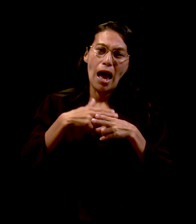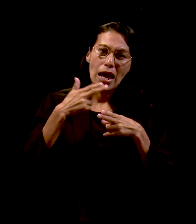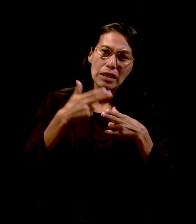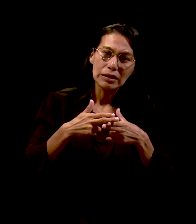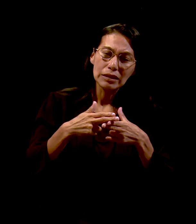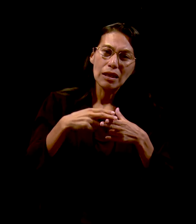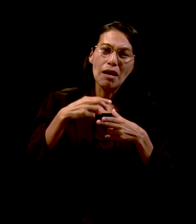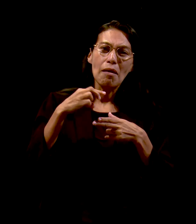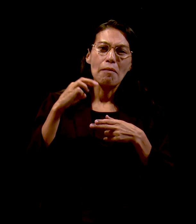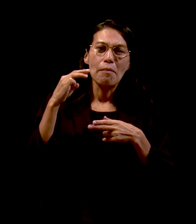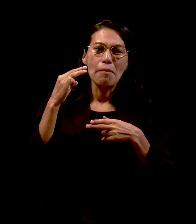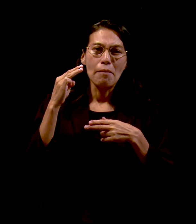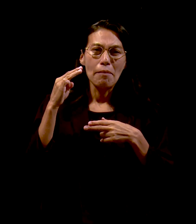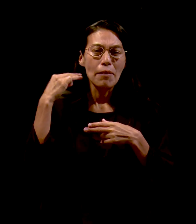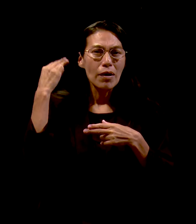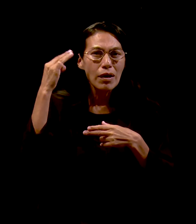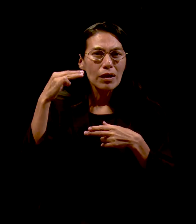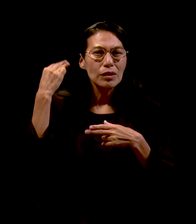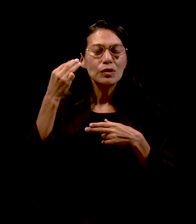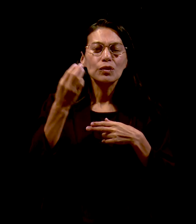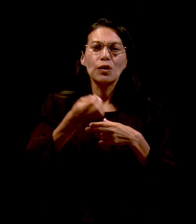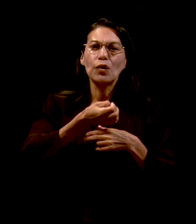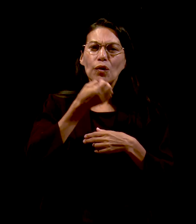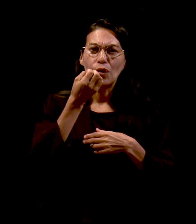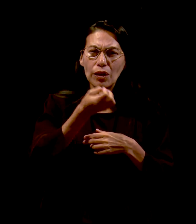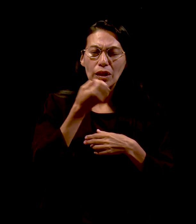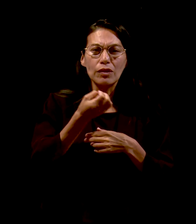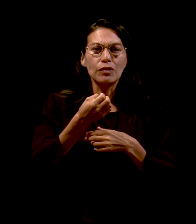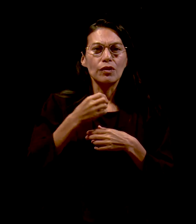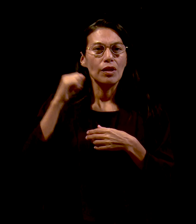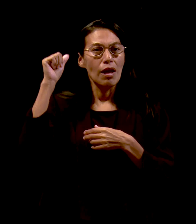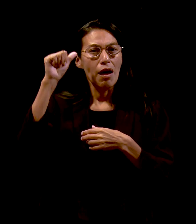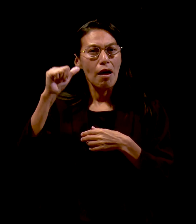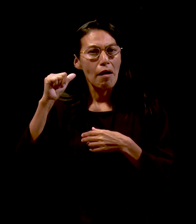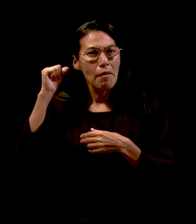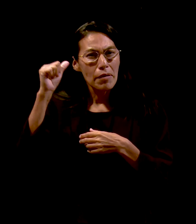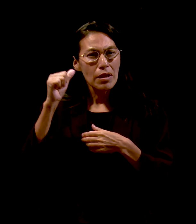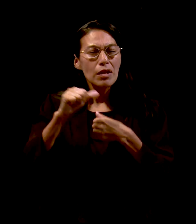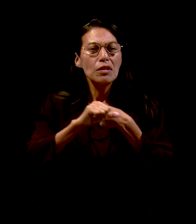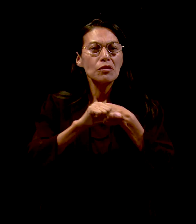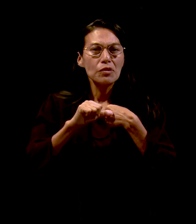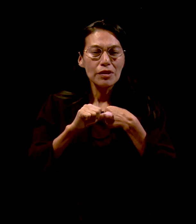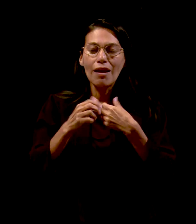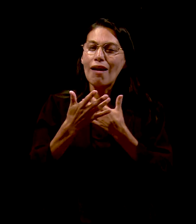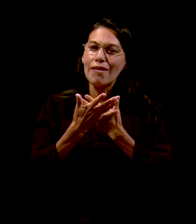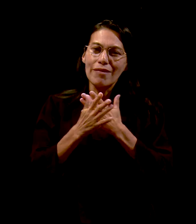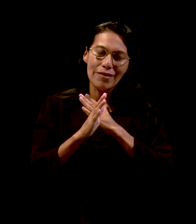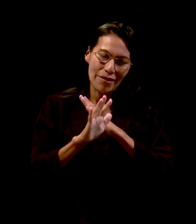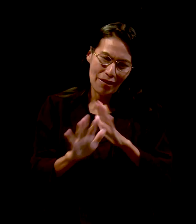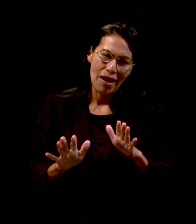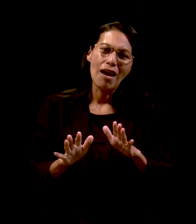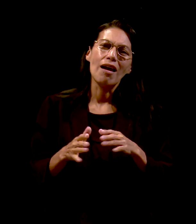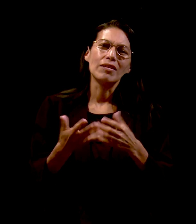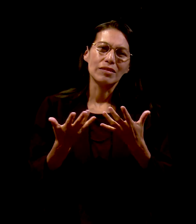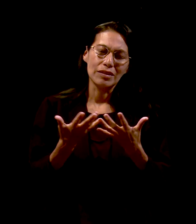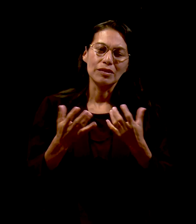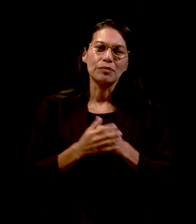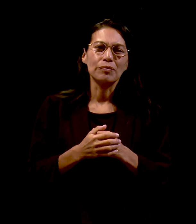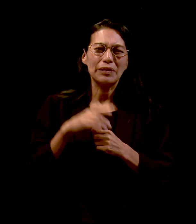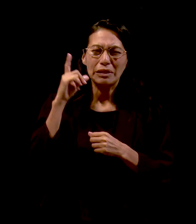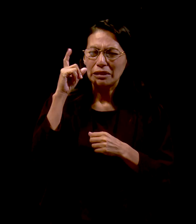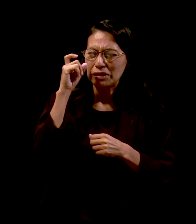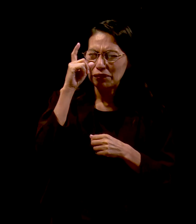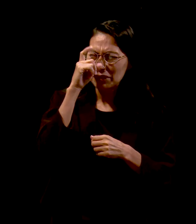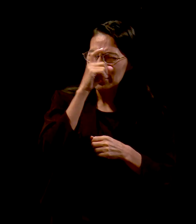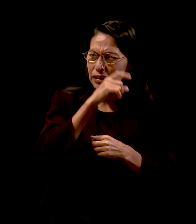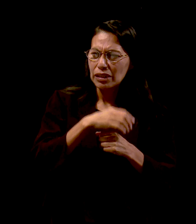pudo realizarse la cirugía una cirugía muy complicada una cirugía que solamente la mano de dios' y la